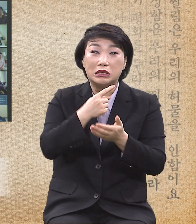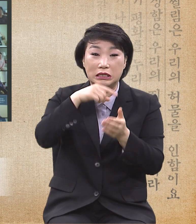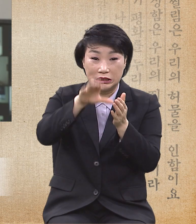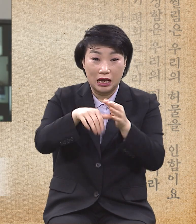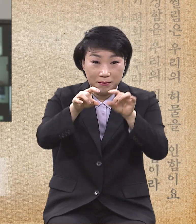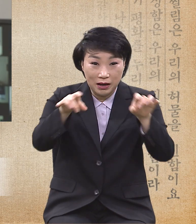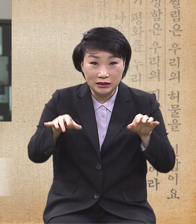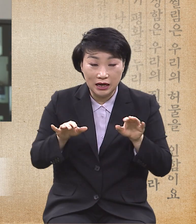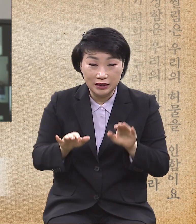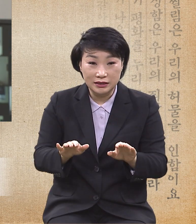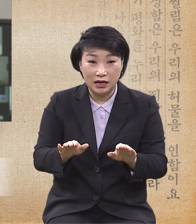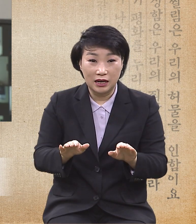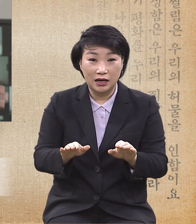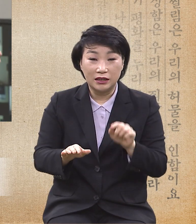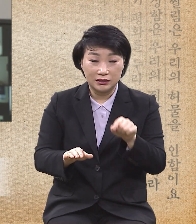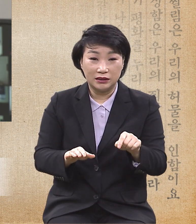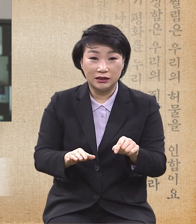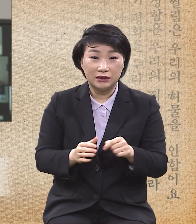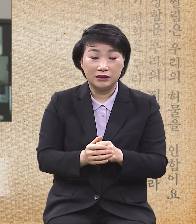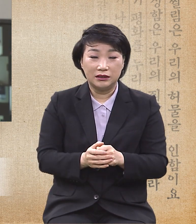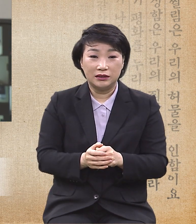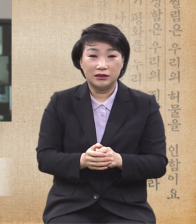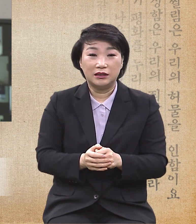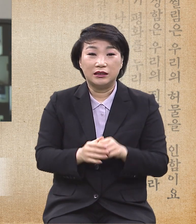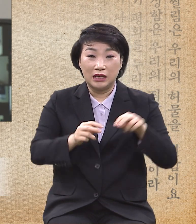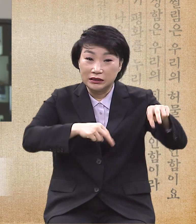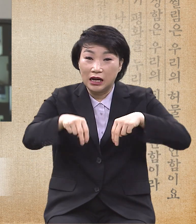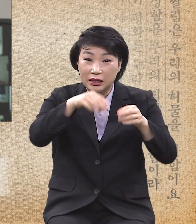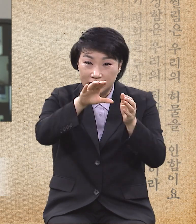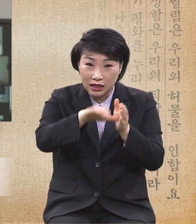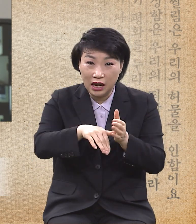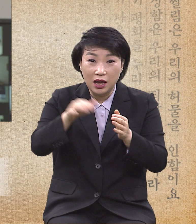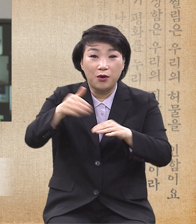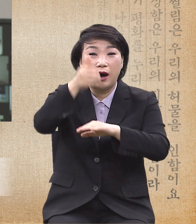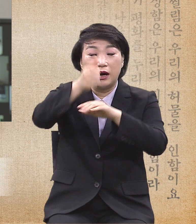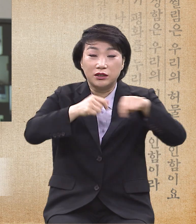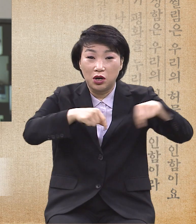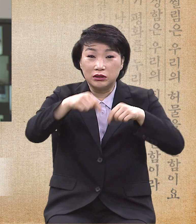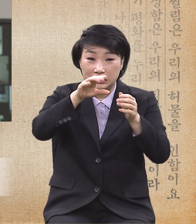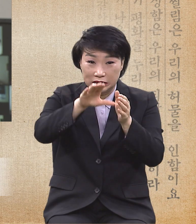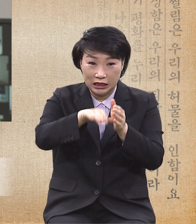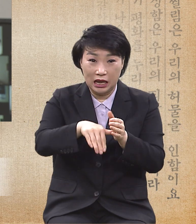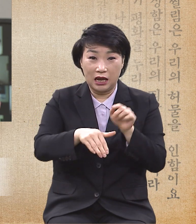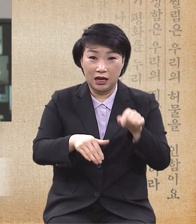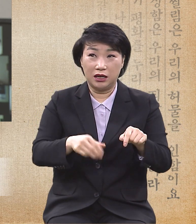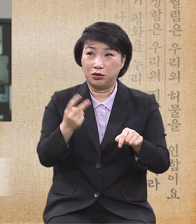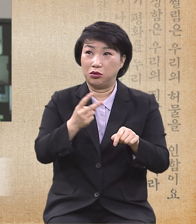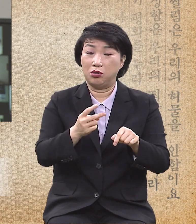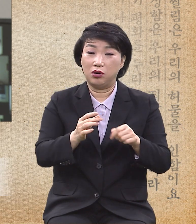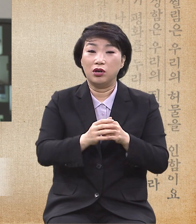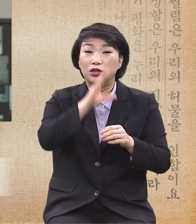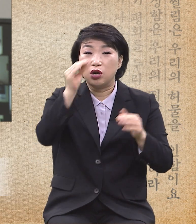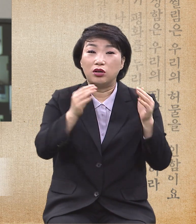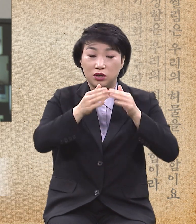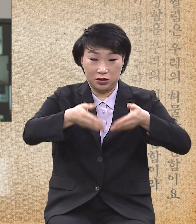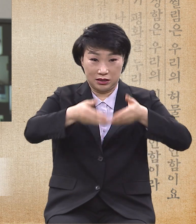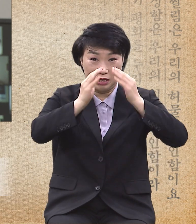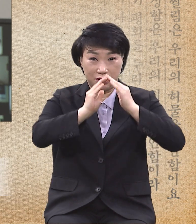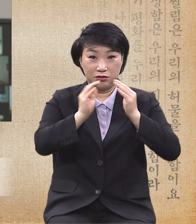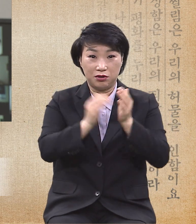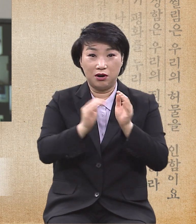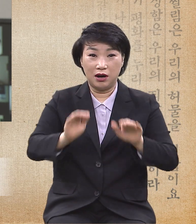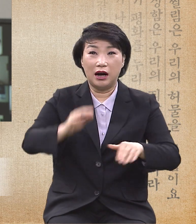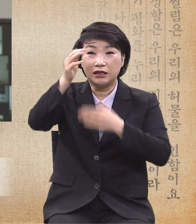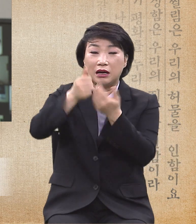때마다, 그들이 사사 때나 왕정치 때나 그리고 성전을 세우고